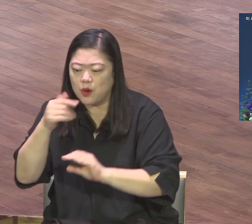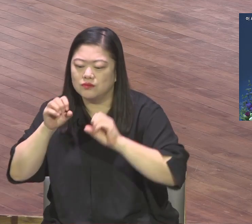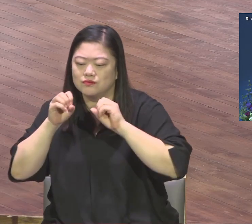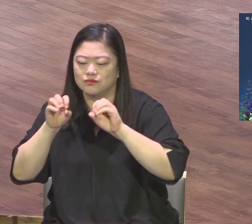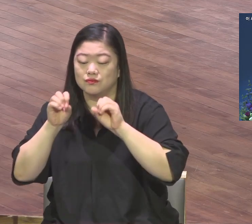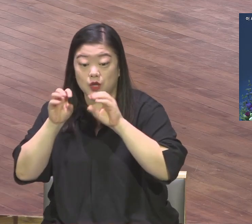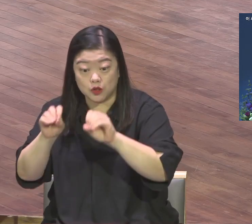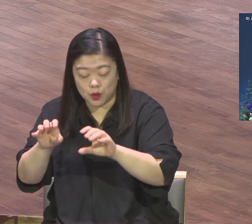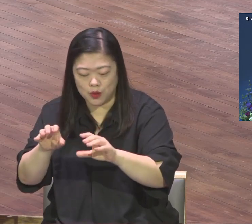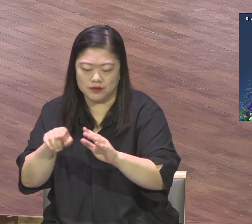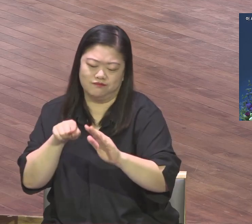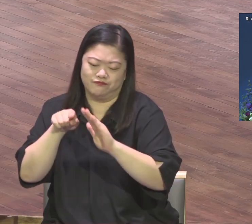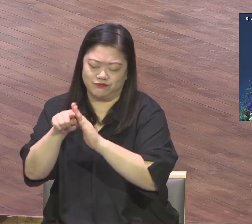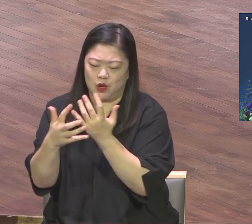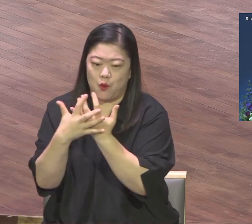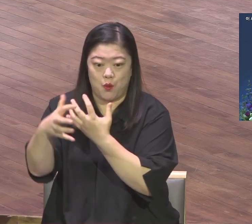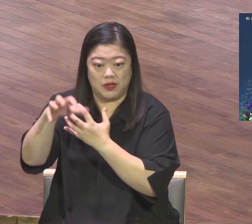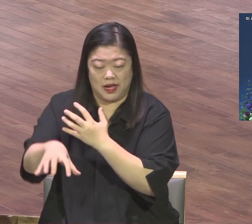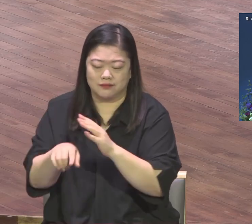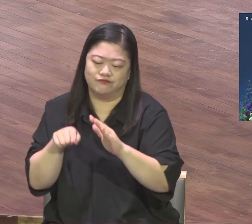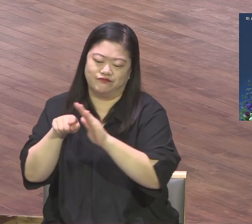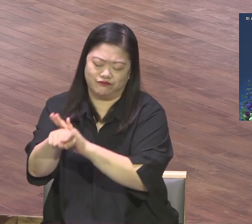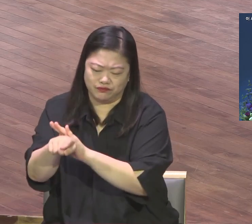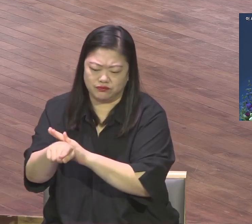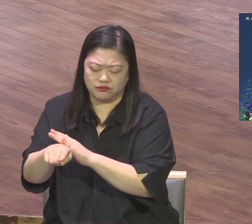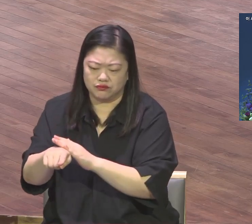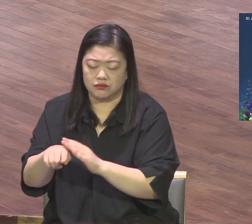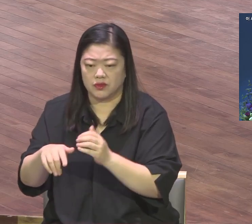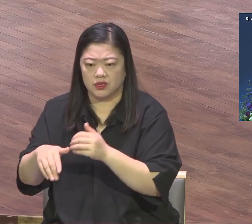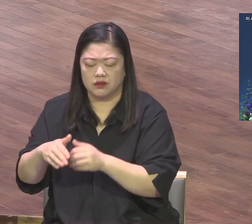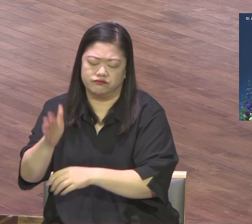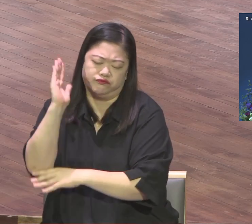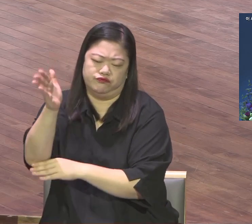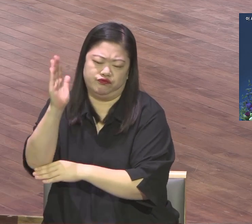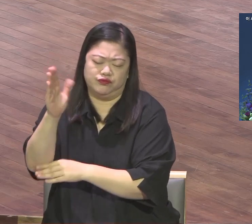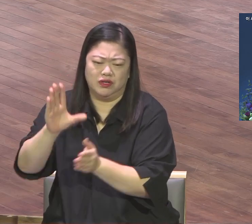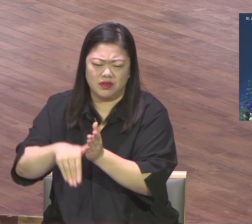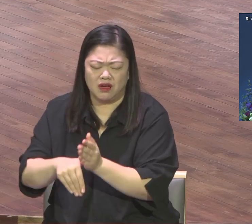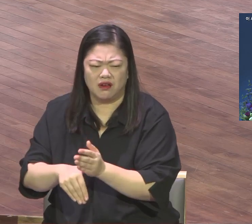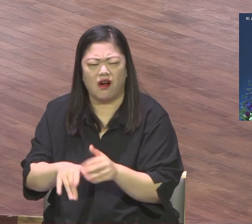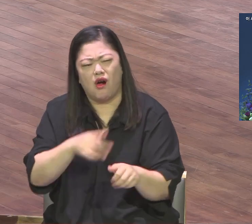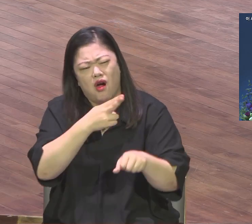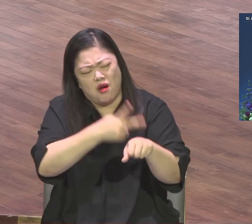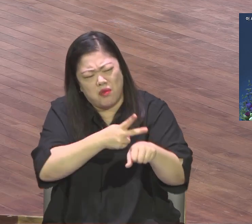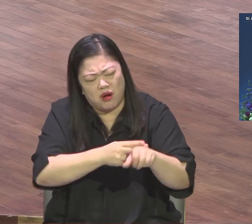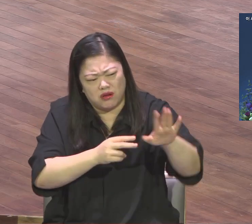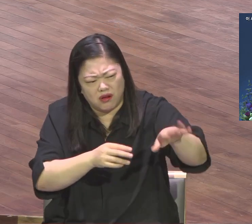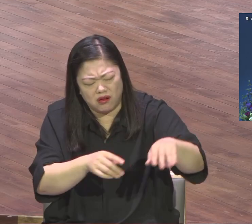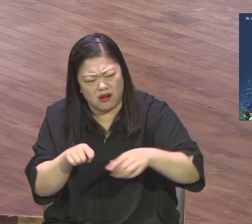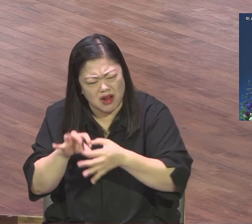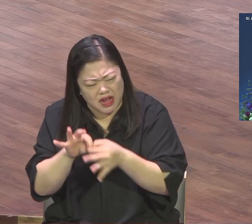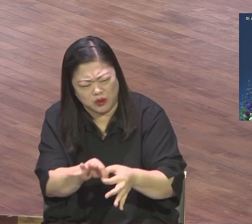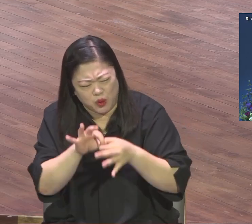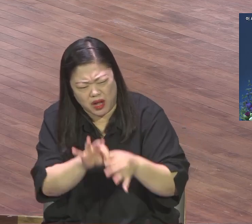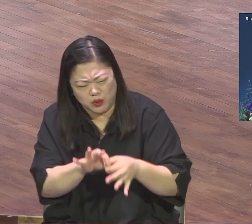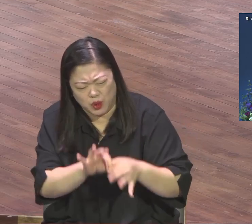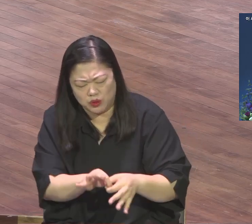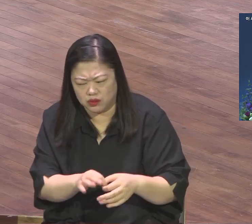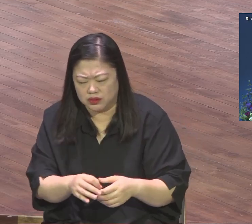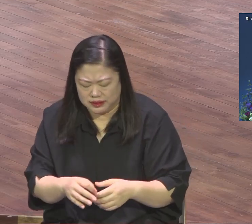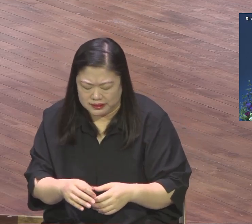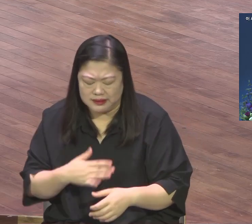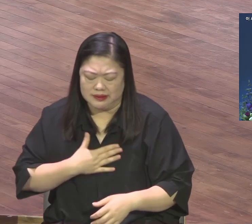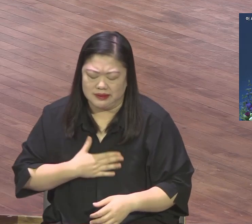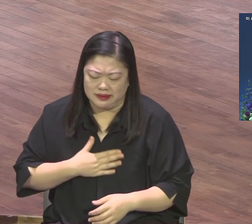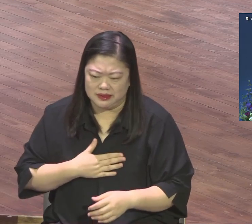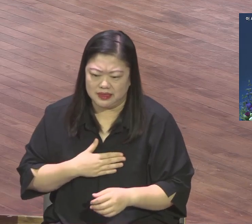사람들이 거기서 머물러 달라고 좀 있어 달라고 요청을 했는데 바울이 하나님의